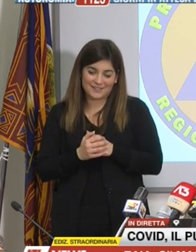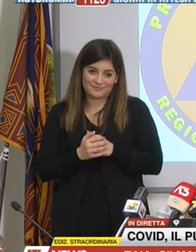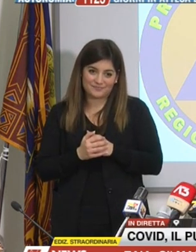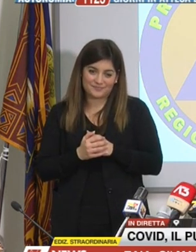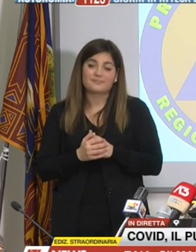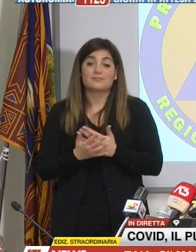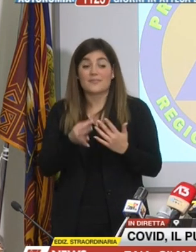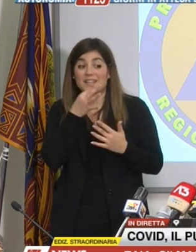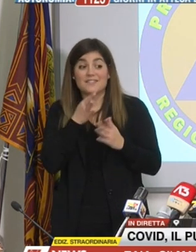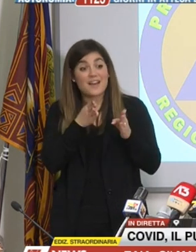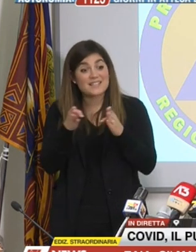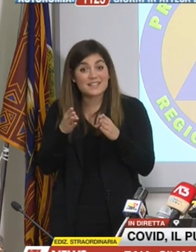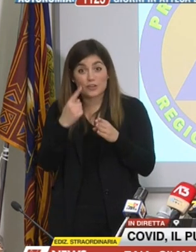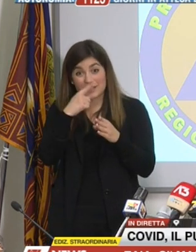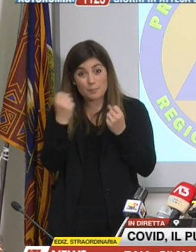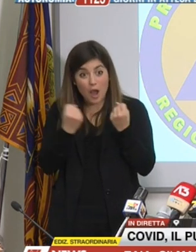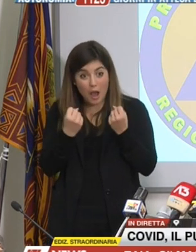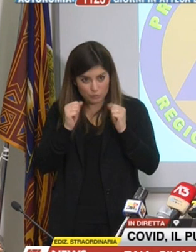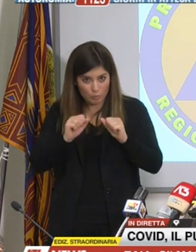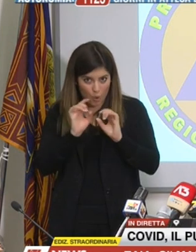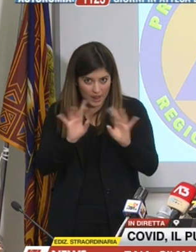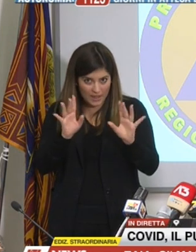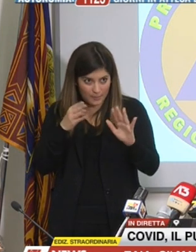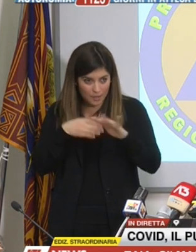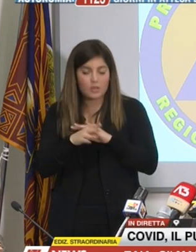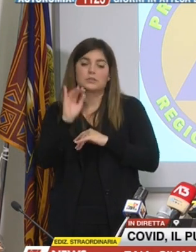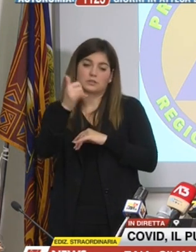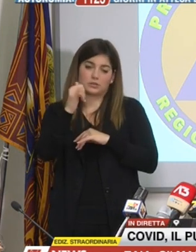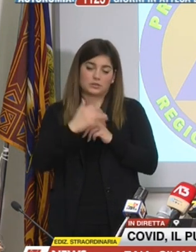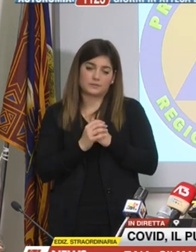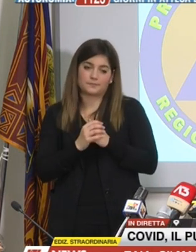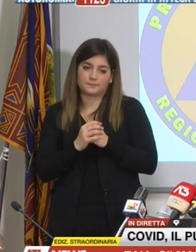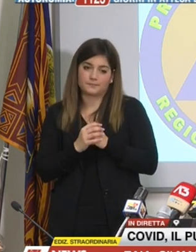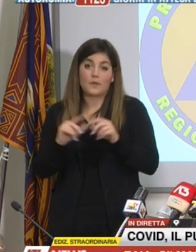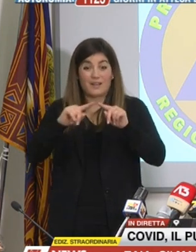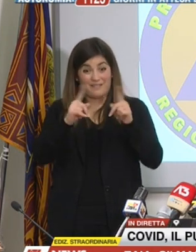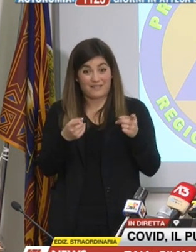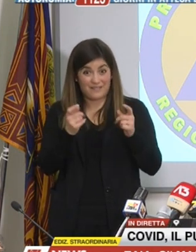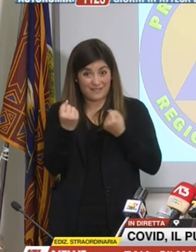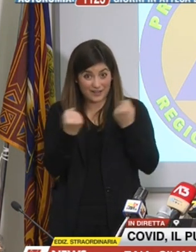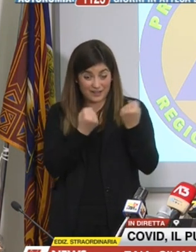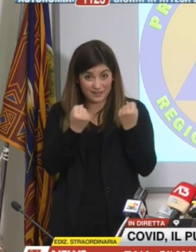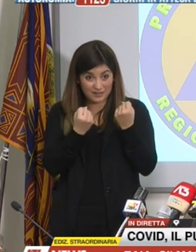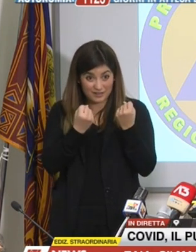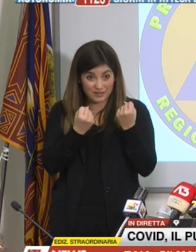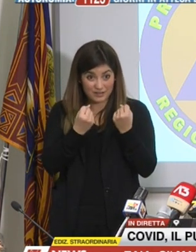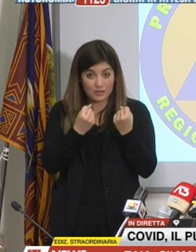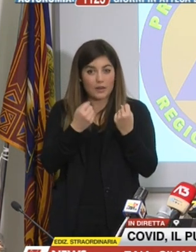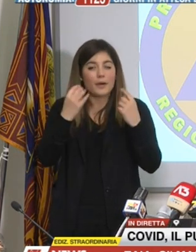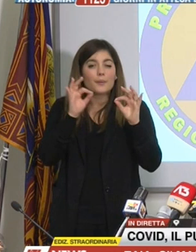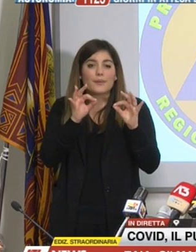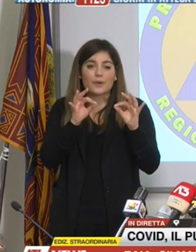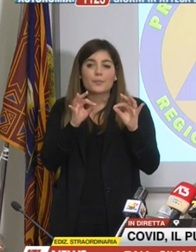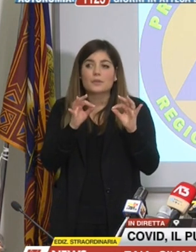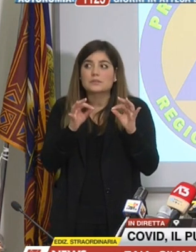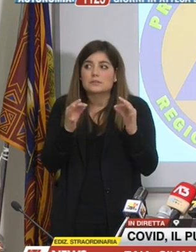può andare anche sì. In due, okay. Sì. Ok, grazie. Sì, quindi ai concessionari e ai venditori di auto che si sono trovati in questo limbo perché